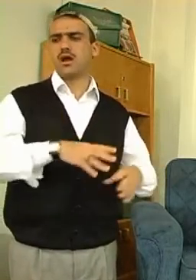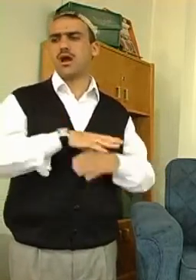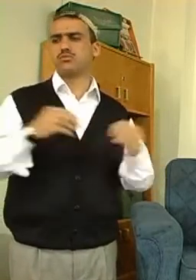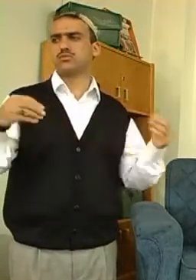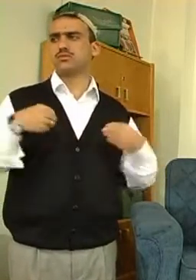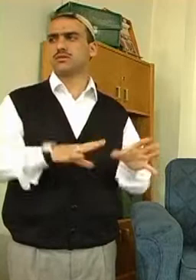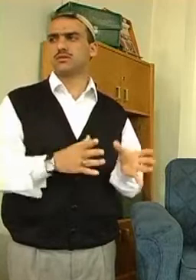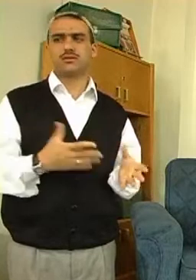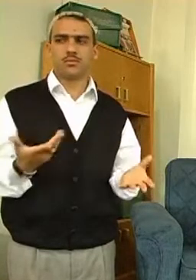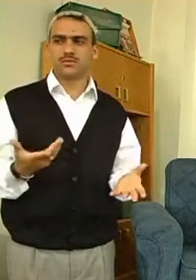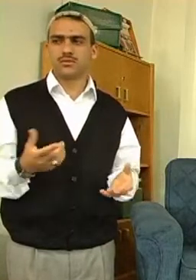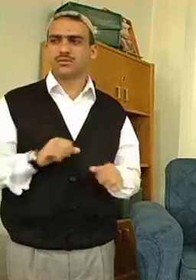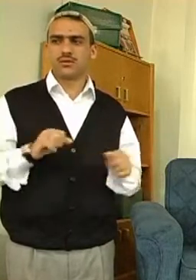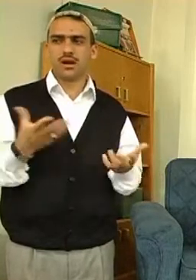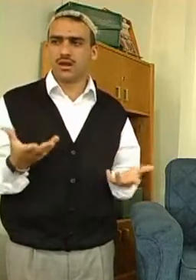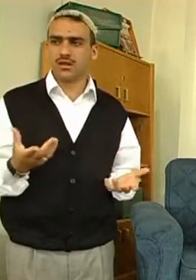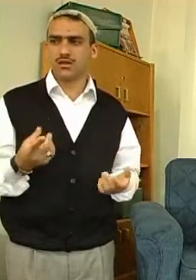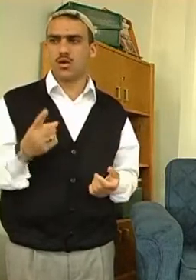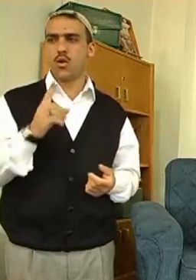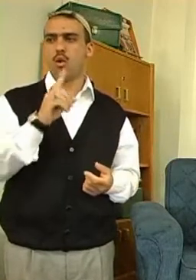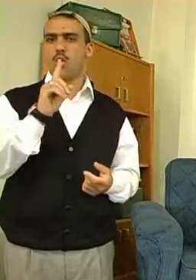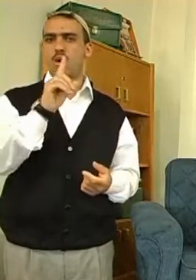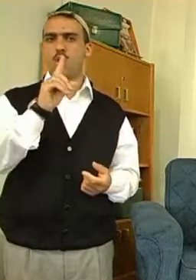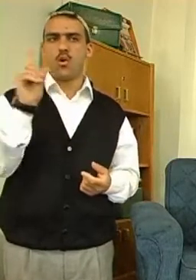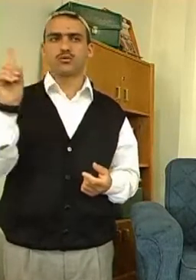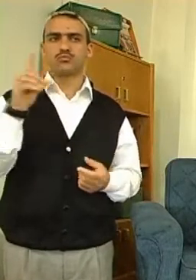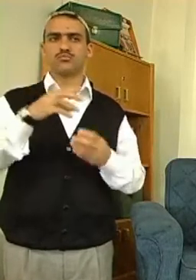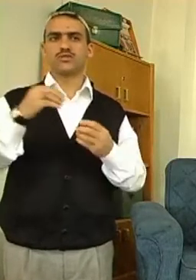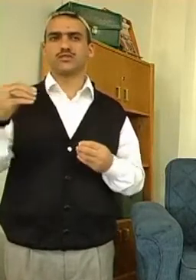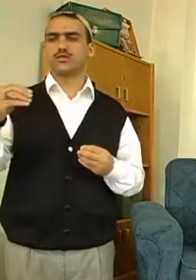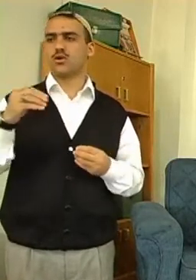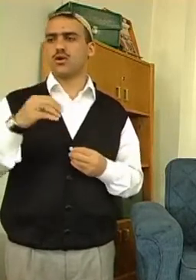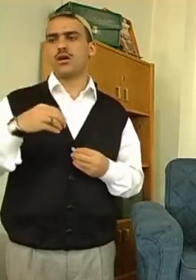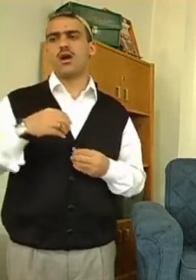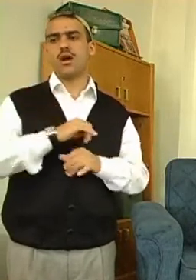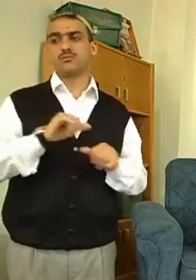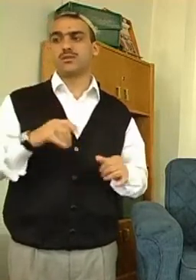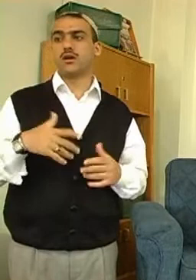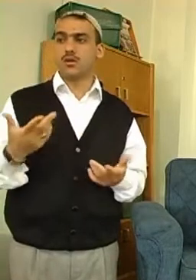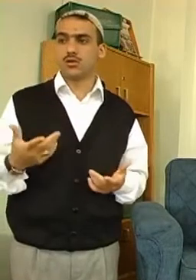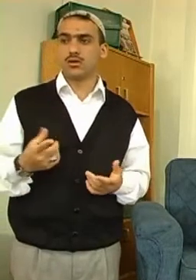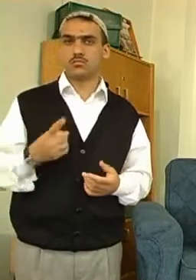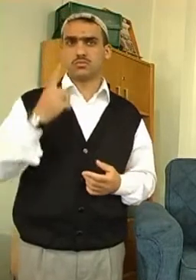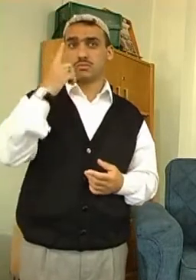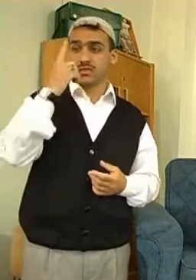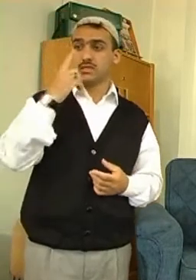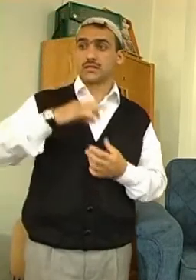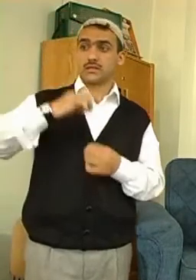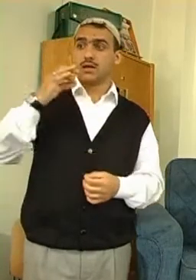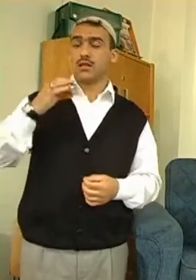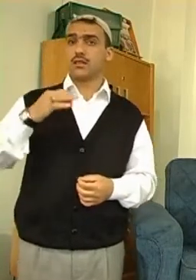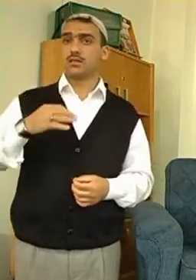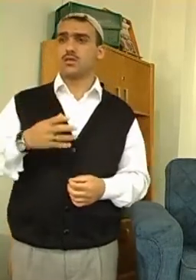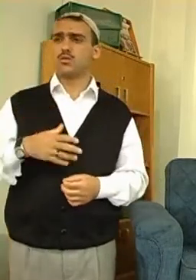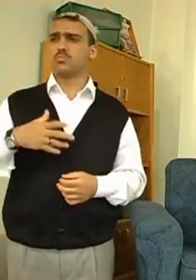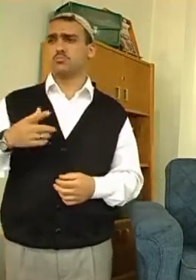sermayesi. Onun için insan kendini harcadı mı çok zarar ediyor yani. Ya, akıl en